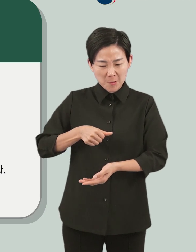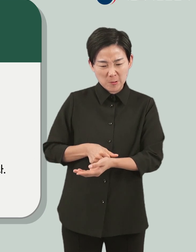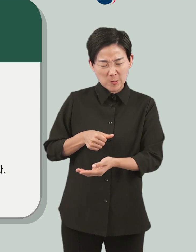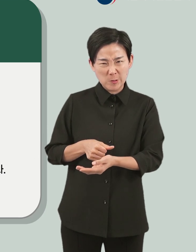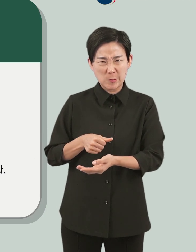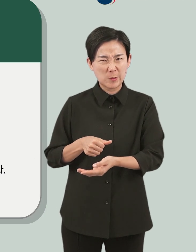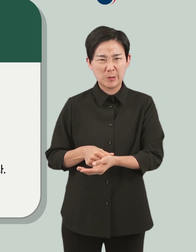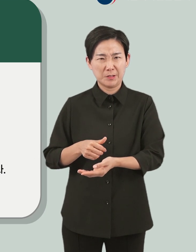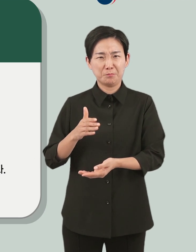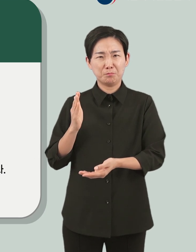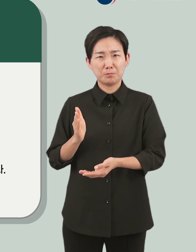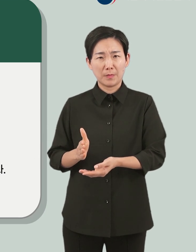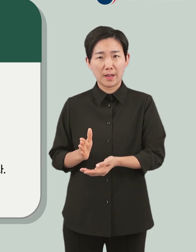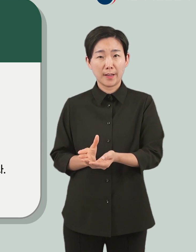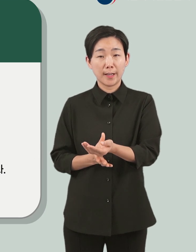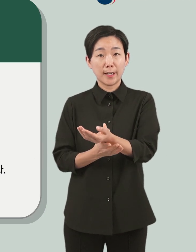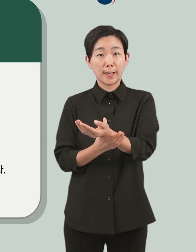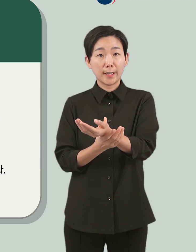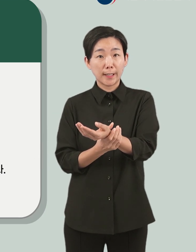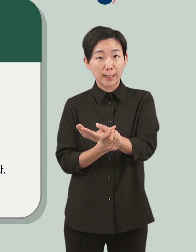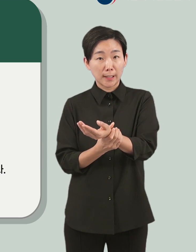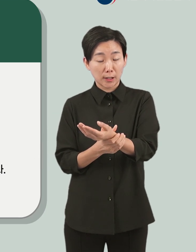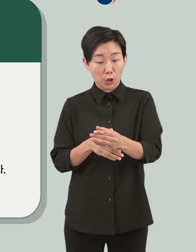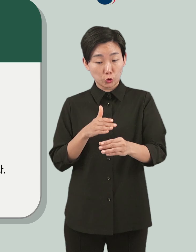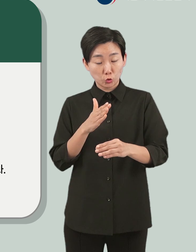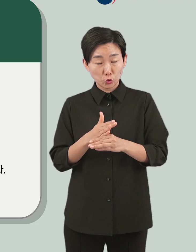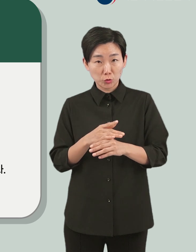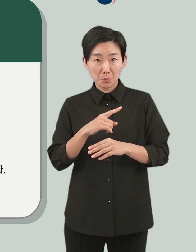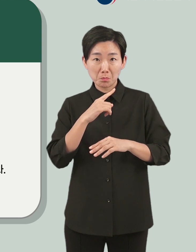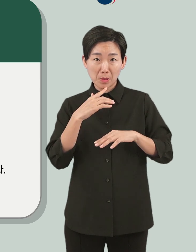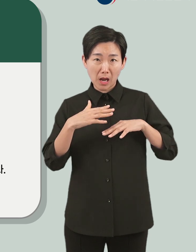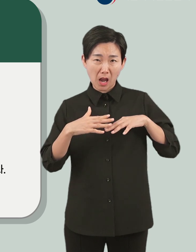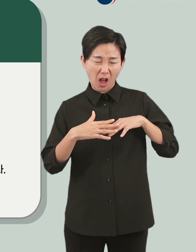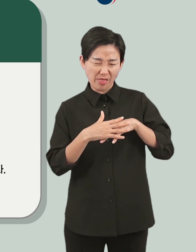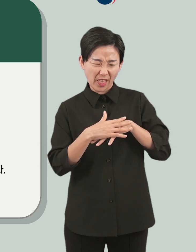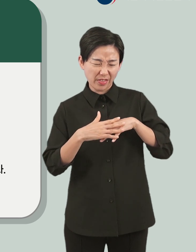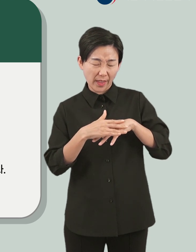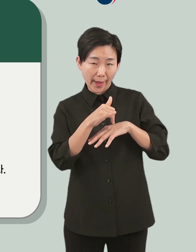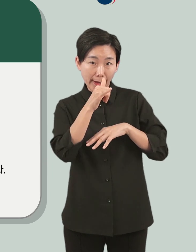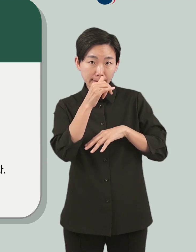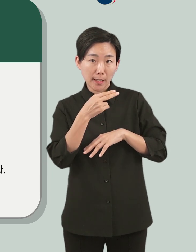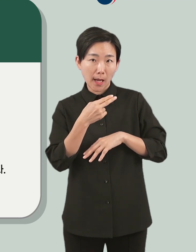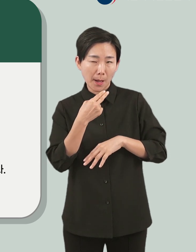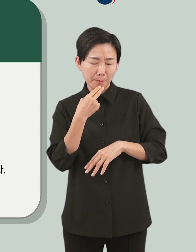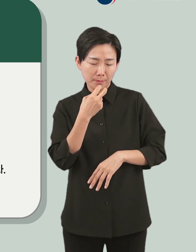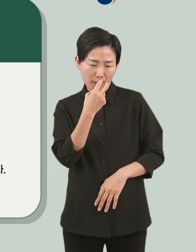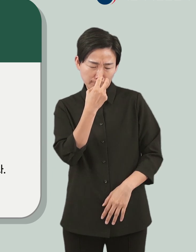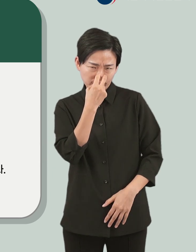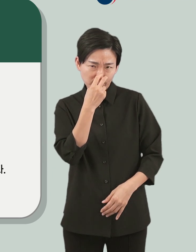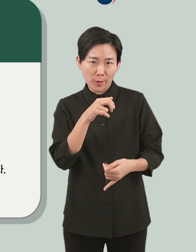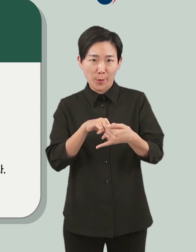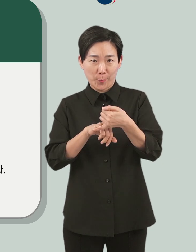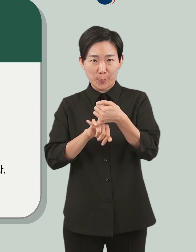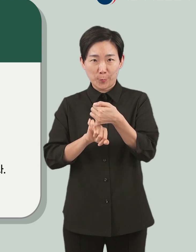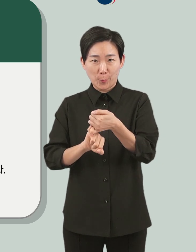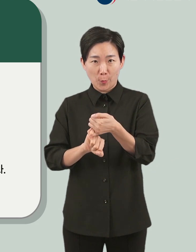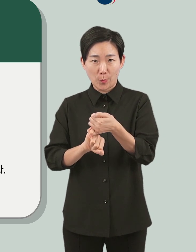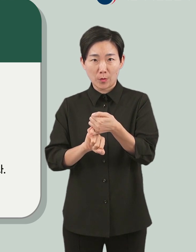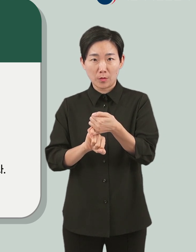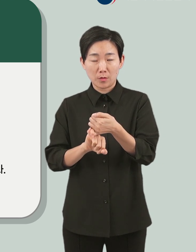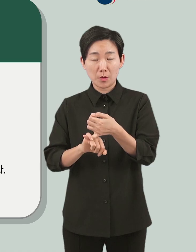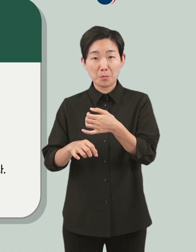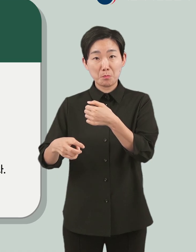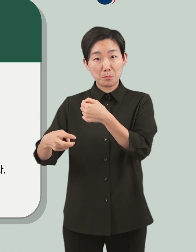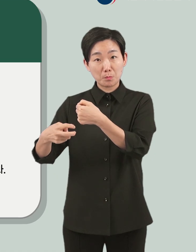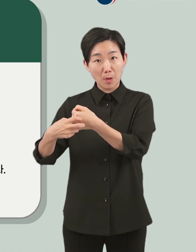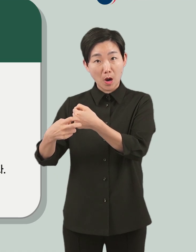중 혈액순환에 이상이 없는지 관찰합니다. 의료기관처럼 사용 빈도가 높은 곳에서는 사용하지 않습니다.